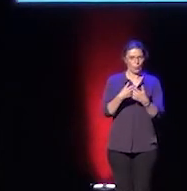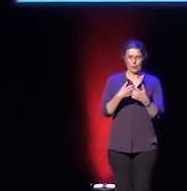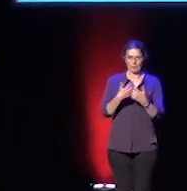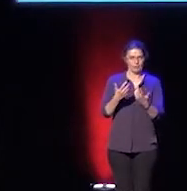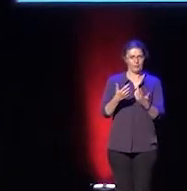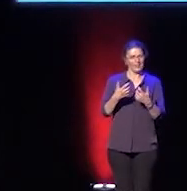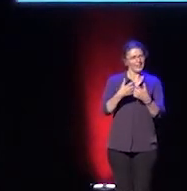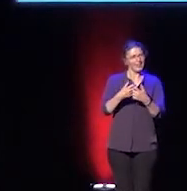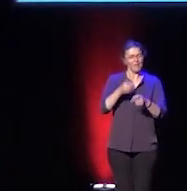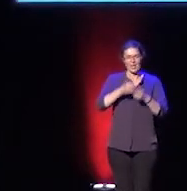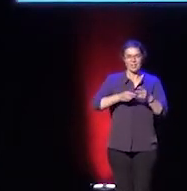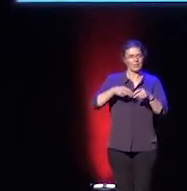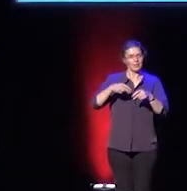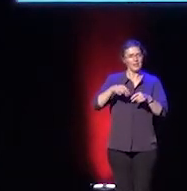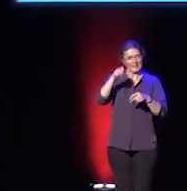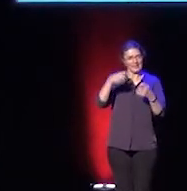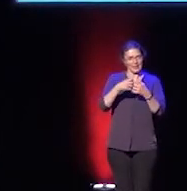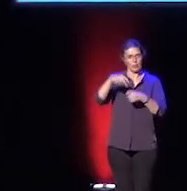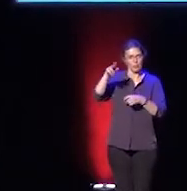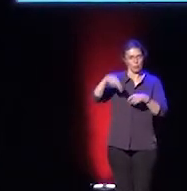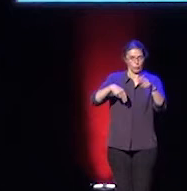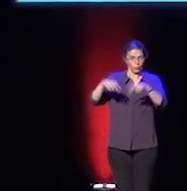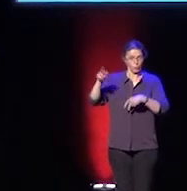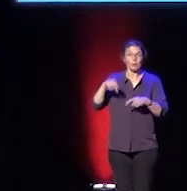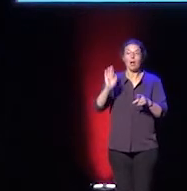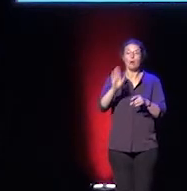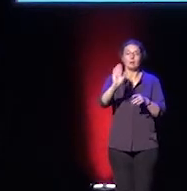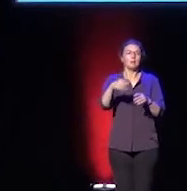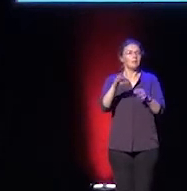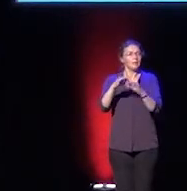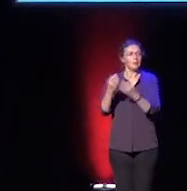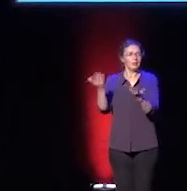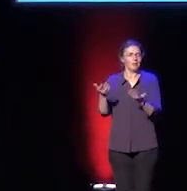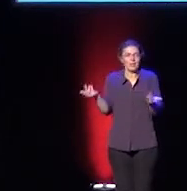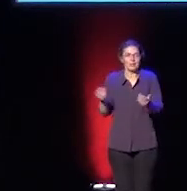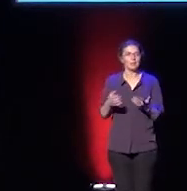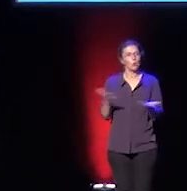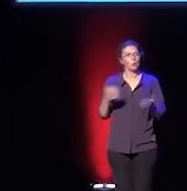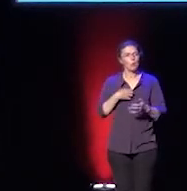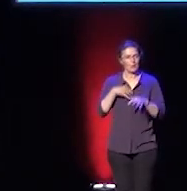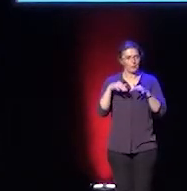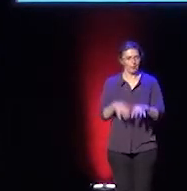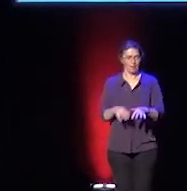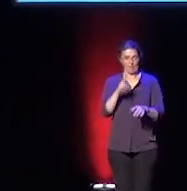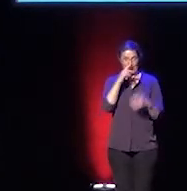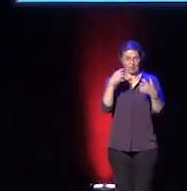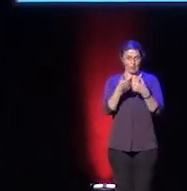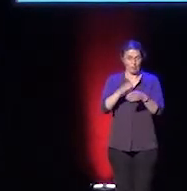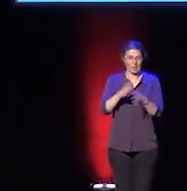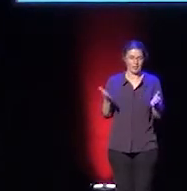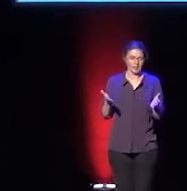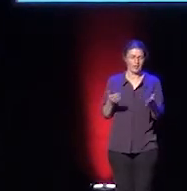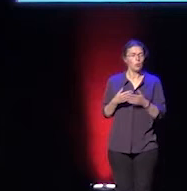zurückkehrenden und auf Hinterbliebene warten würde nach dem Kriege. Diese